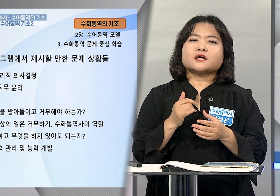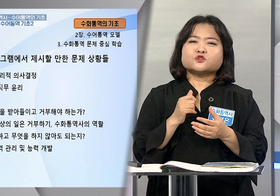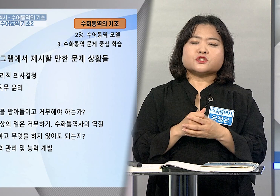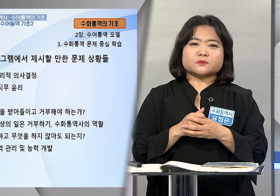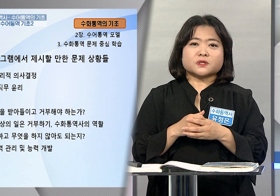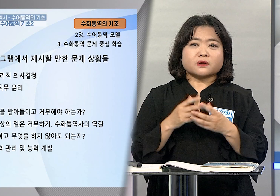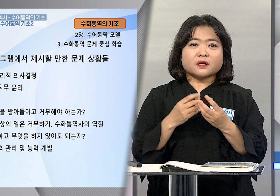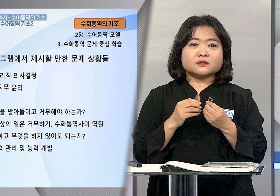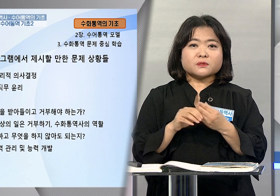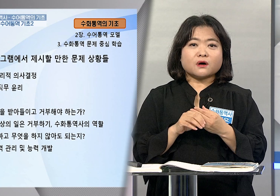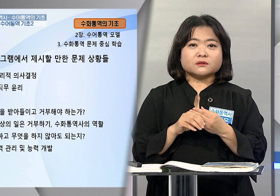수 있습니다. 예를 들면